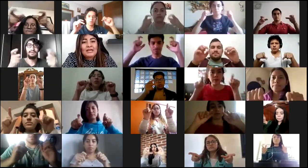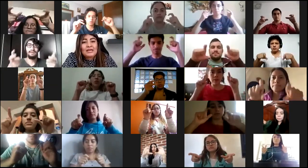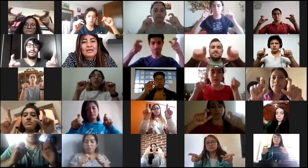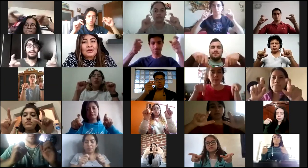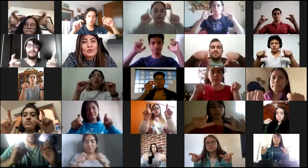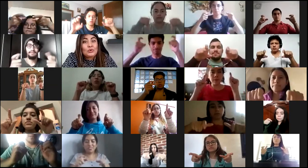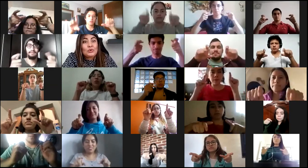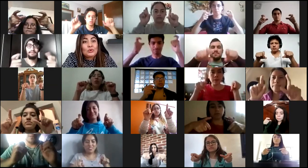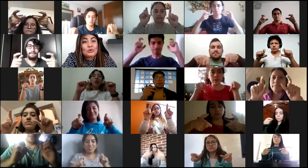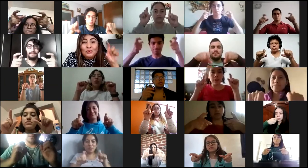Q,